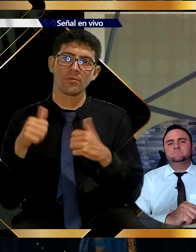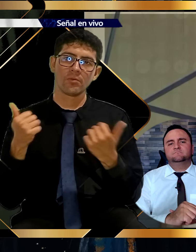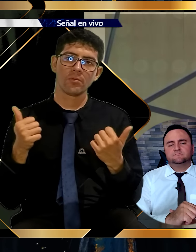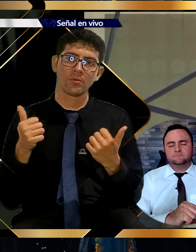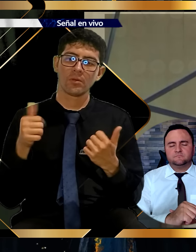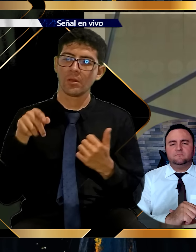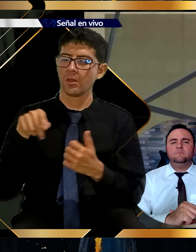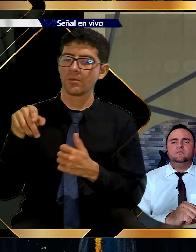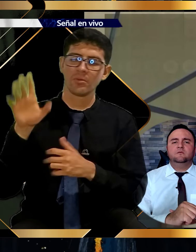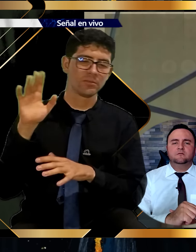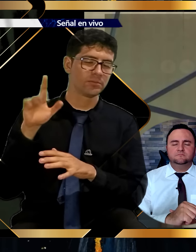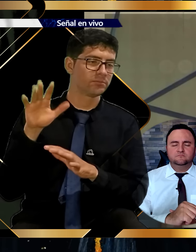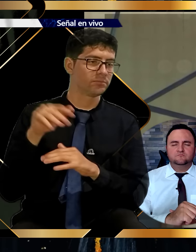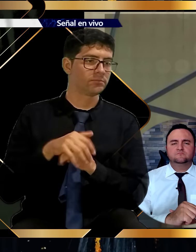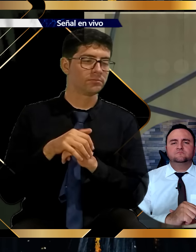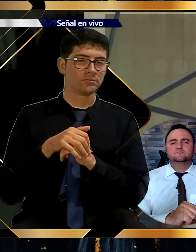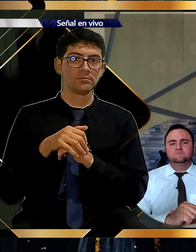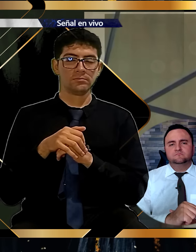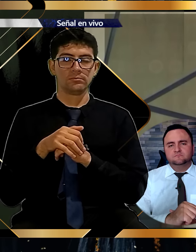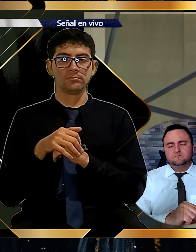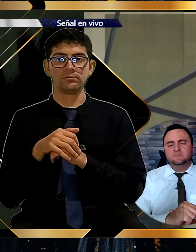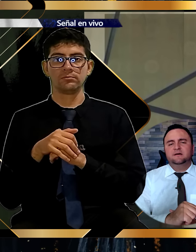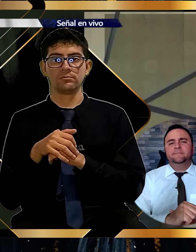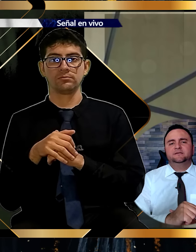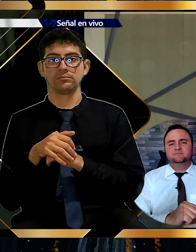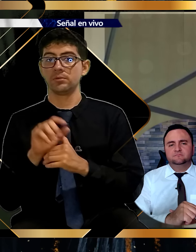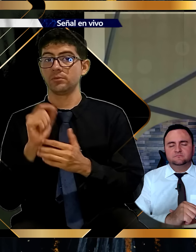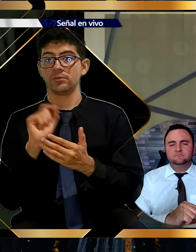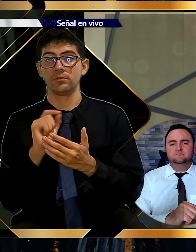usa. Porque no está escrito por famosos.